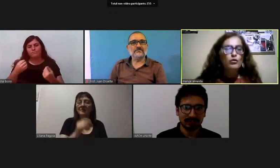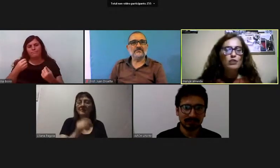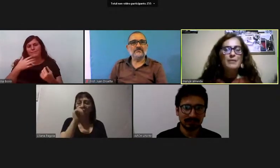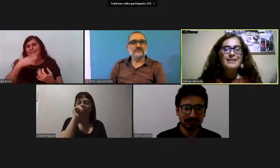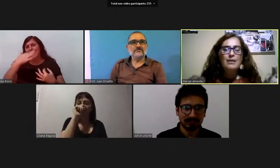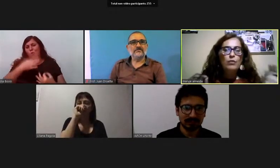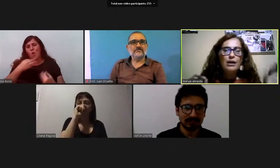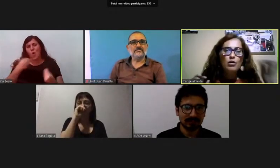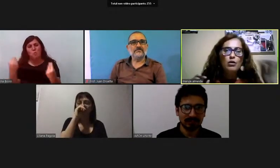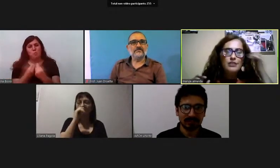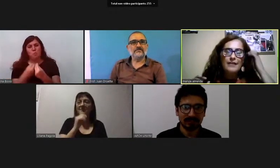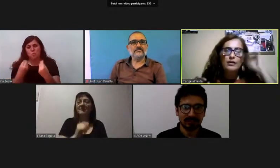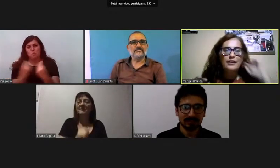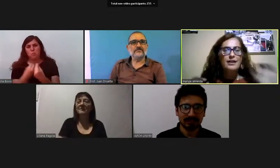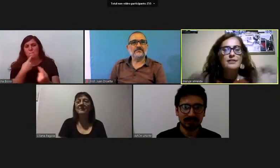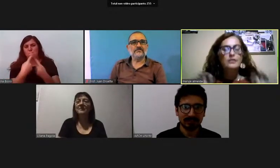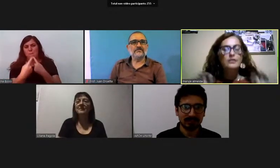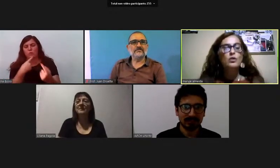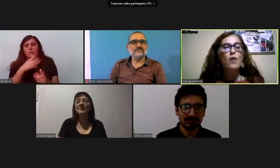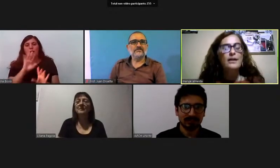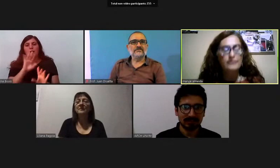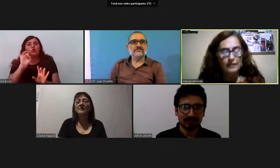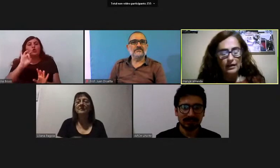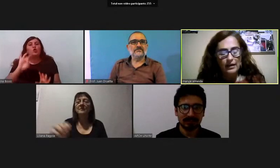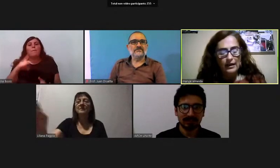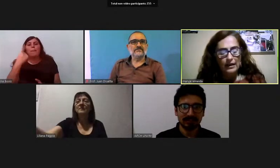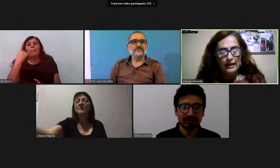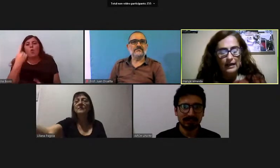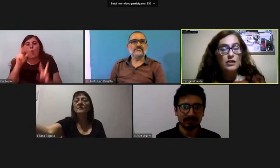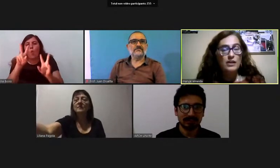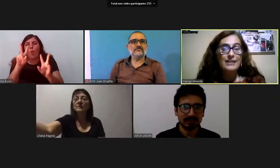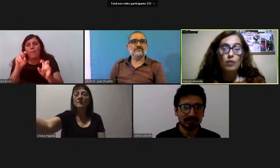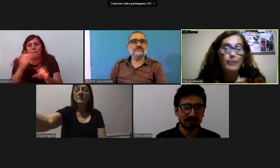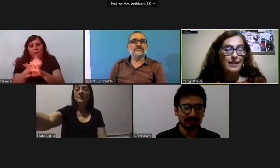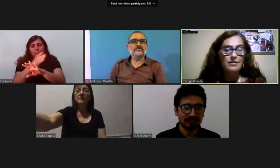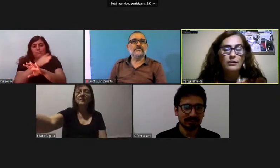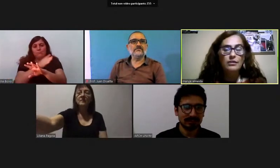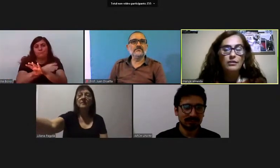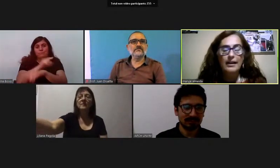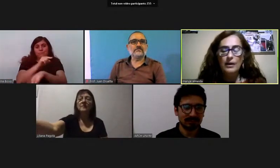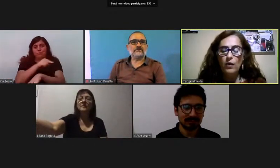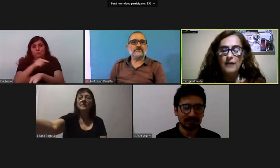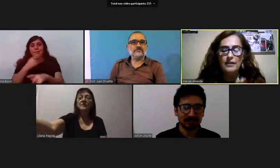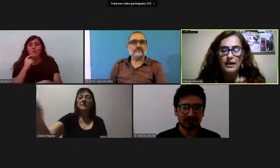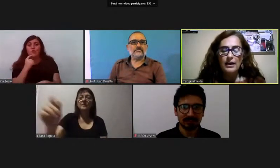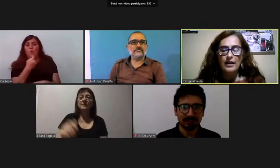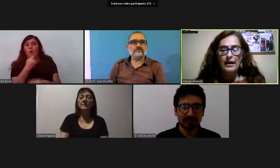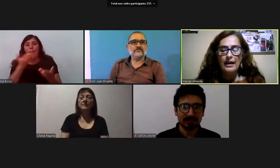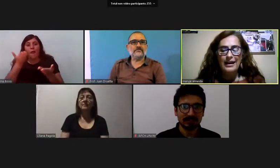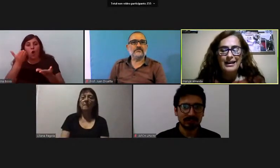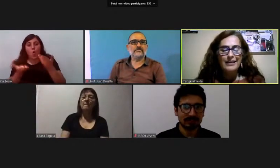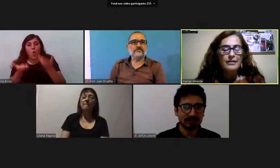pero solamente una cosa de lo que está diciendo Juan en relación a esta comparación de las lenguas,